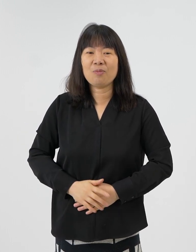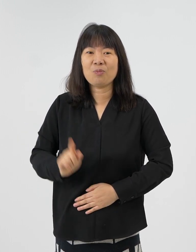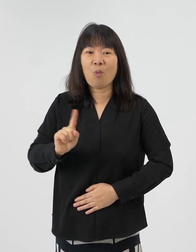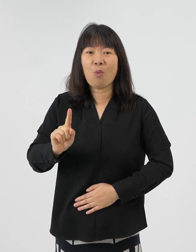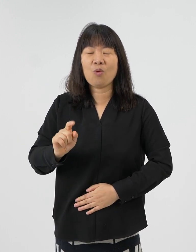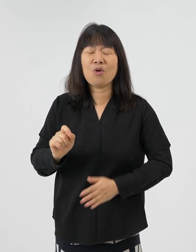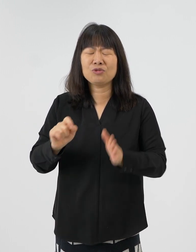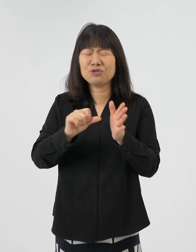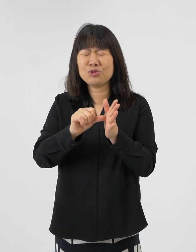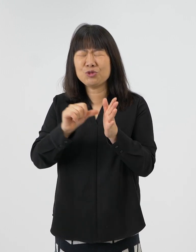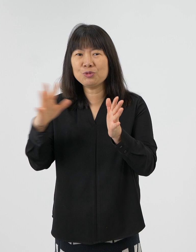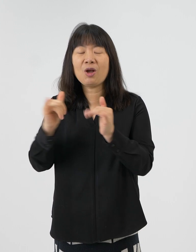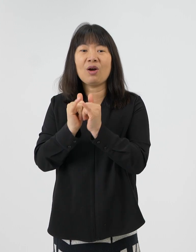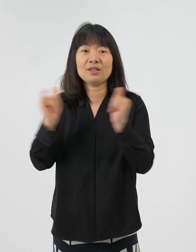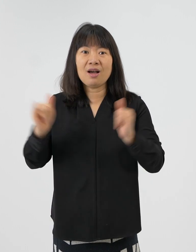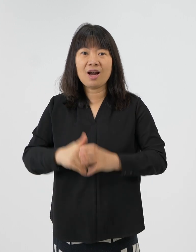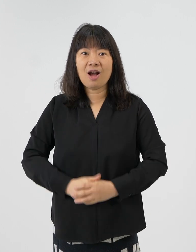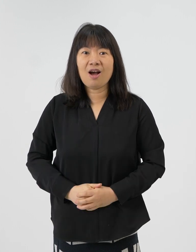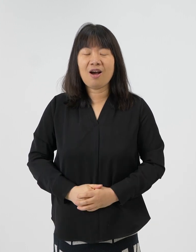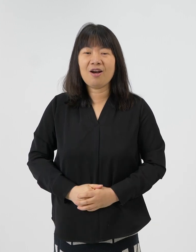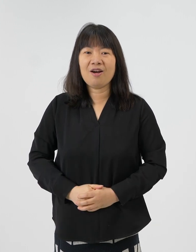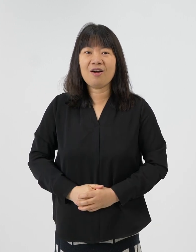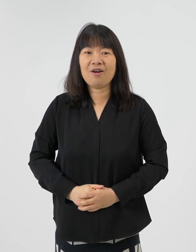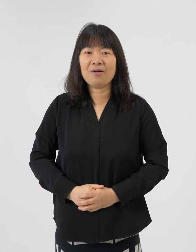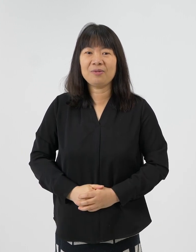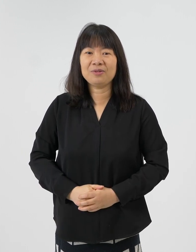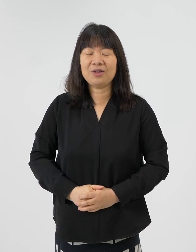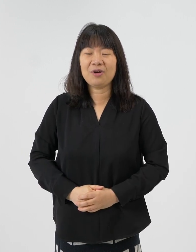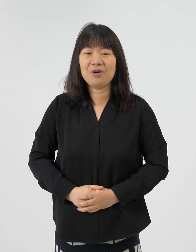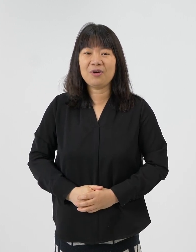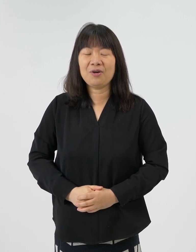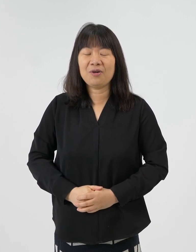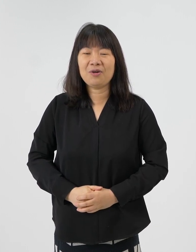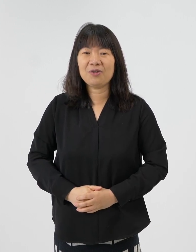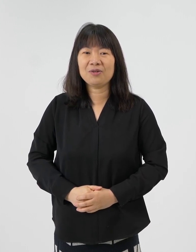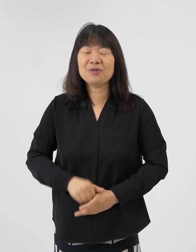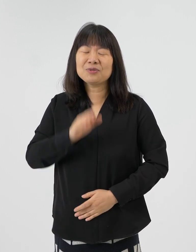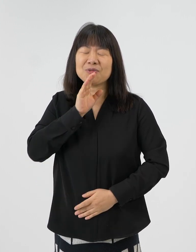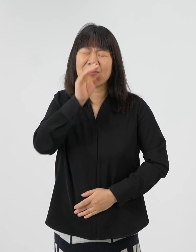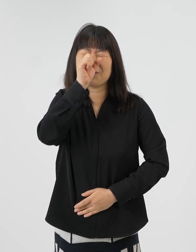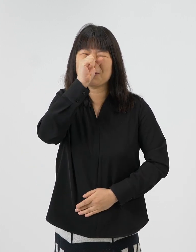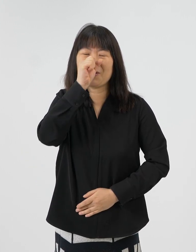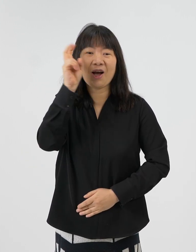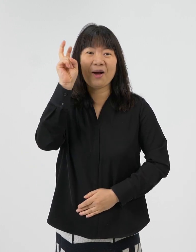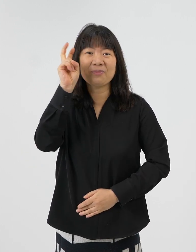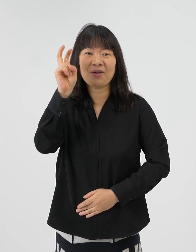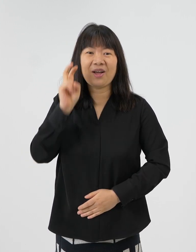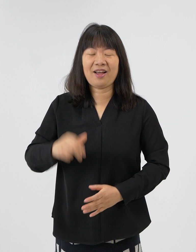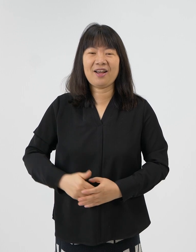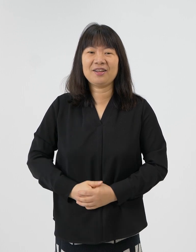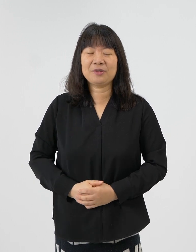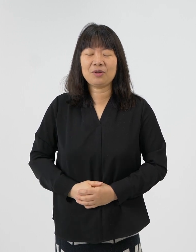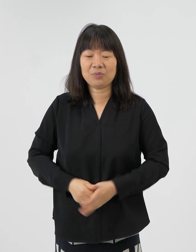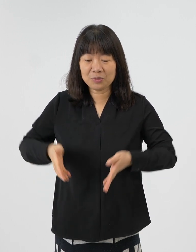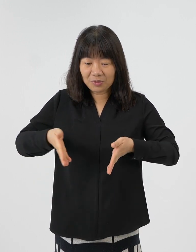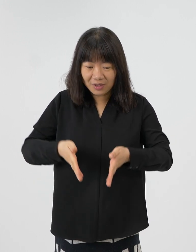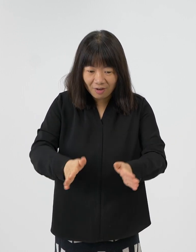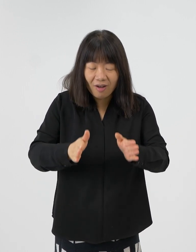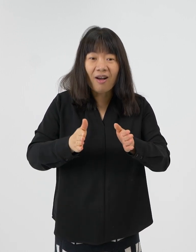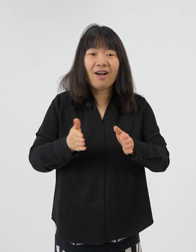그러면 너무 놀라서 대답들을 못 하시네요. 얼마나 좋겠어요. 예?